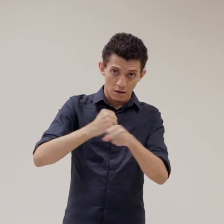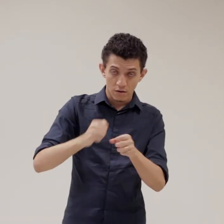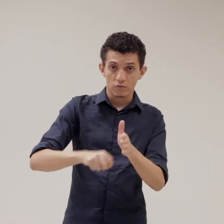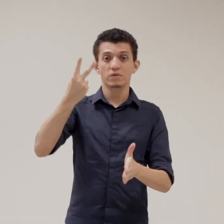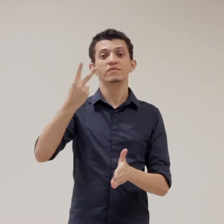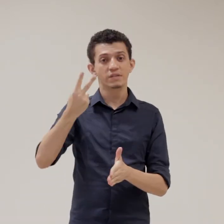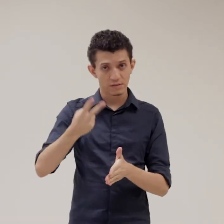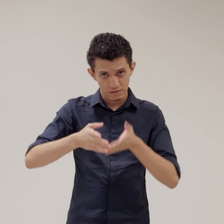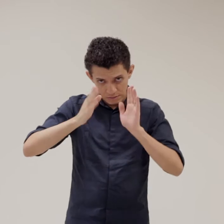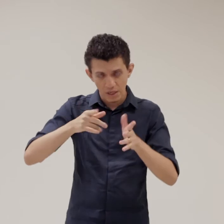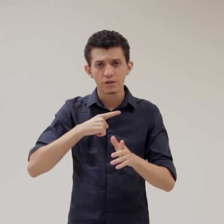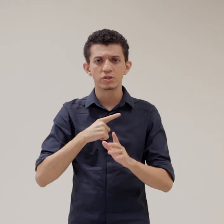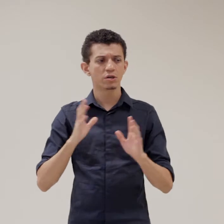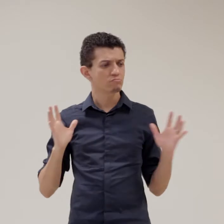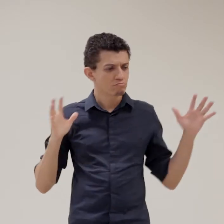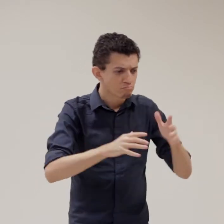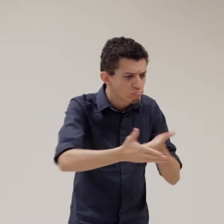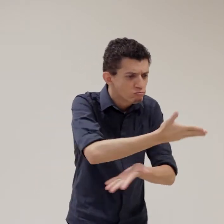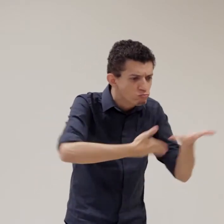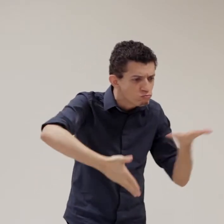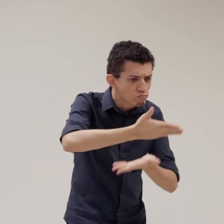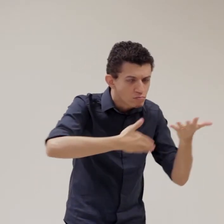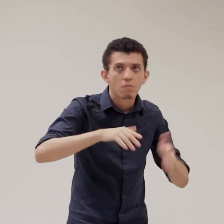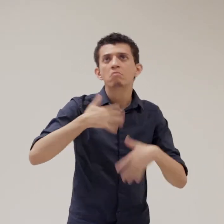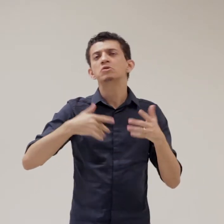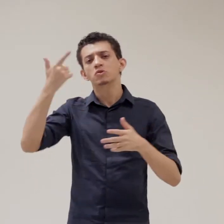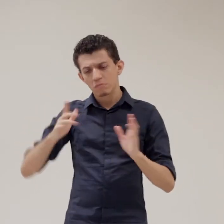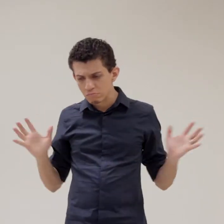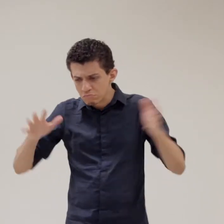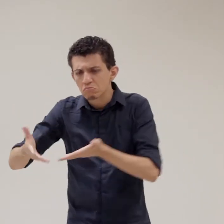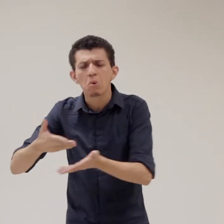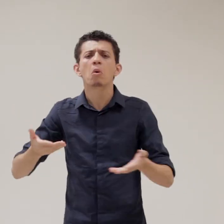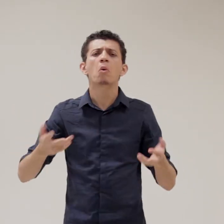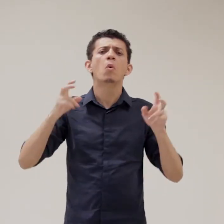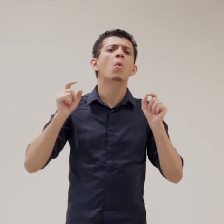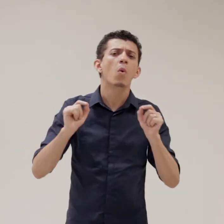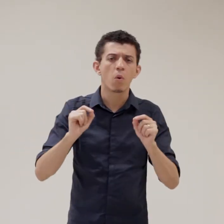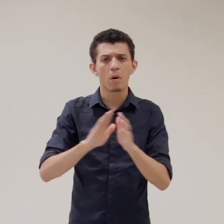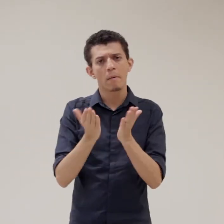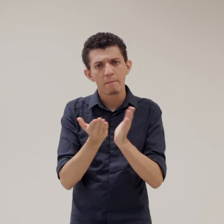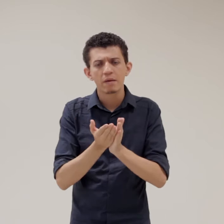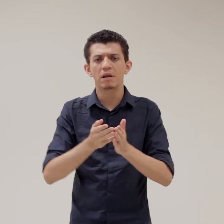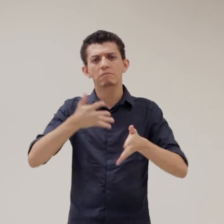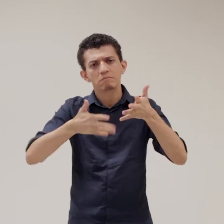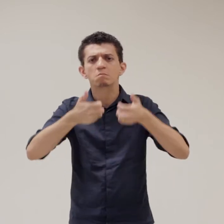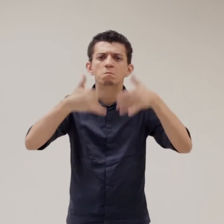e a integração dos surdos e seus familiares, possibilitando o contato com a mensagem bíblica e a participação de um evento cultural